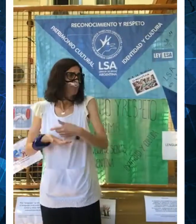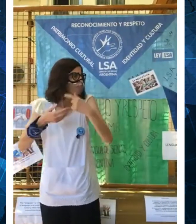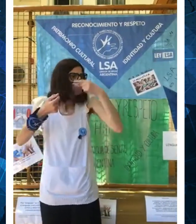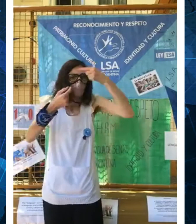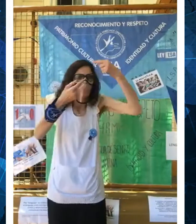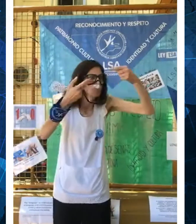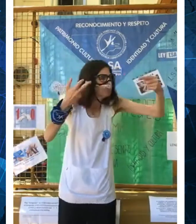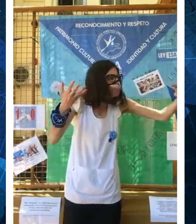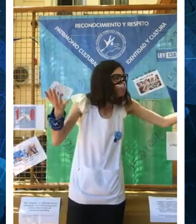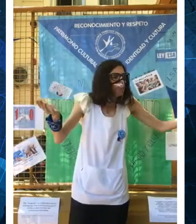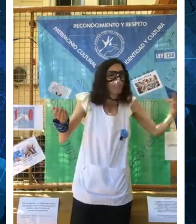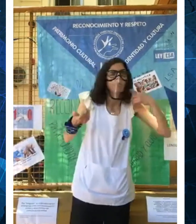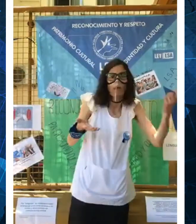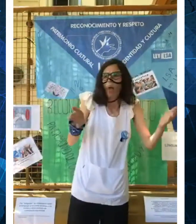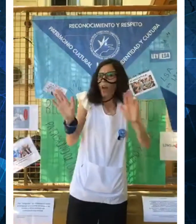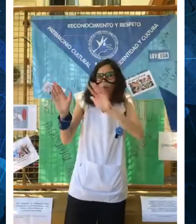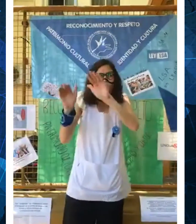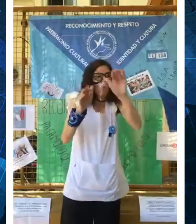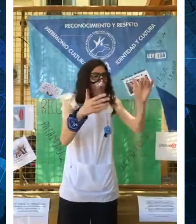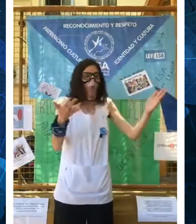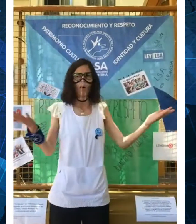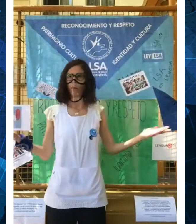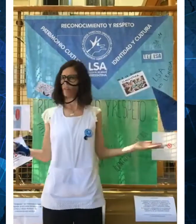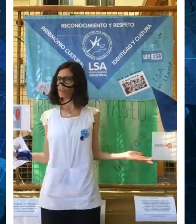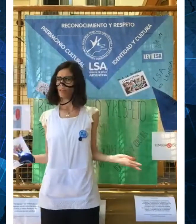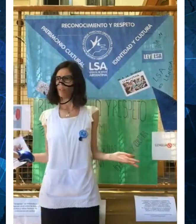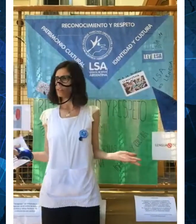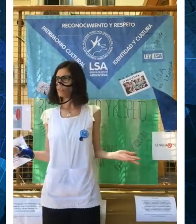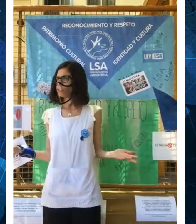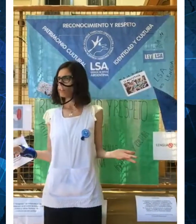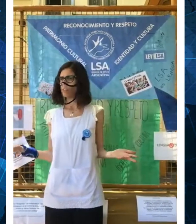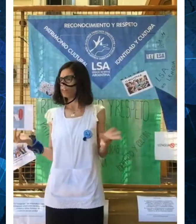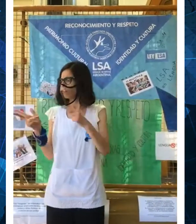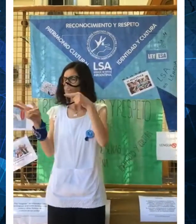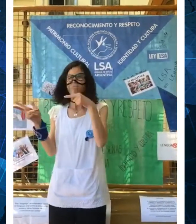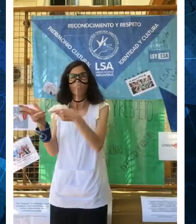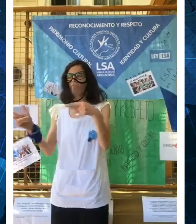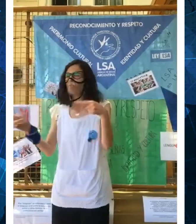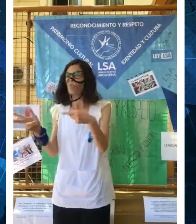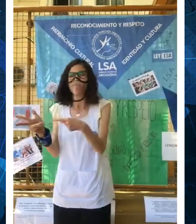como cualquier otro idioma, francés, cualquier idioma que se les pueda ocurrir, español.